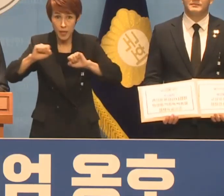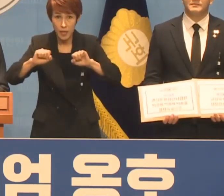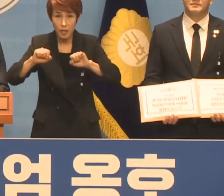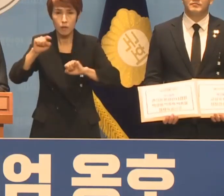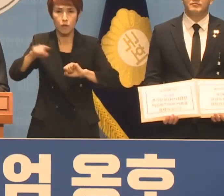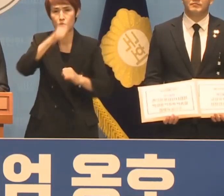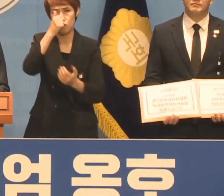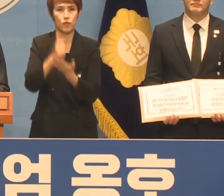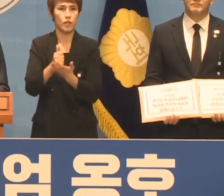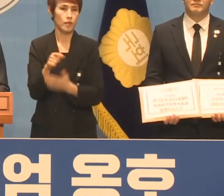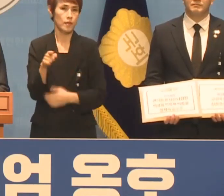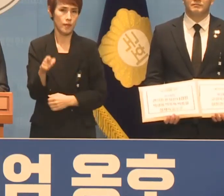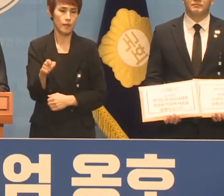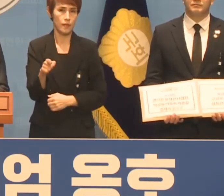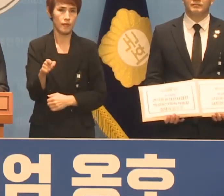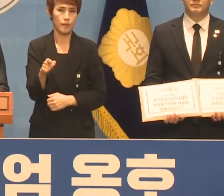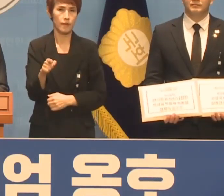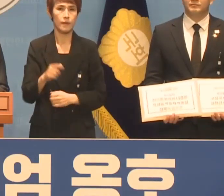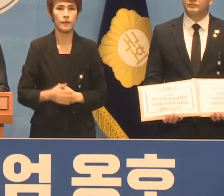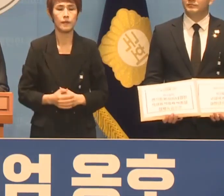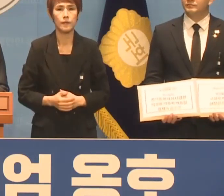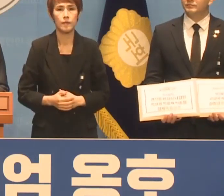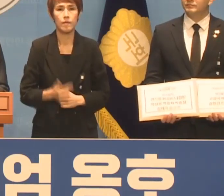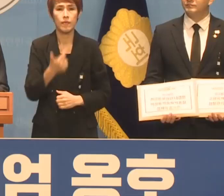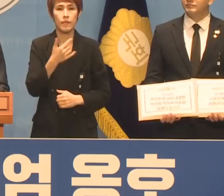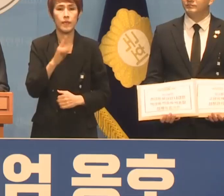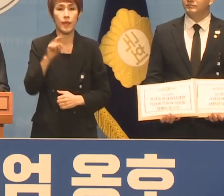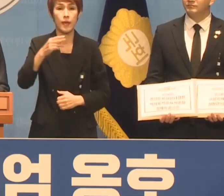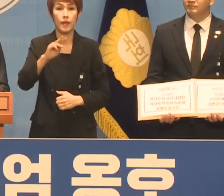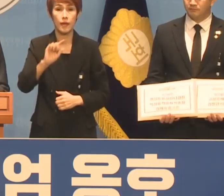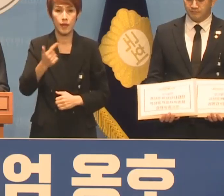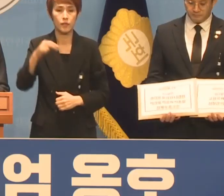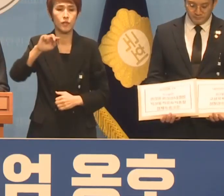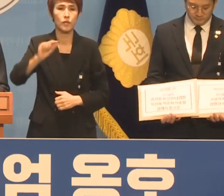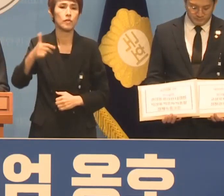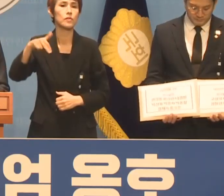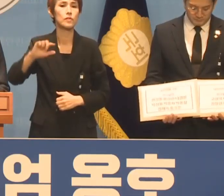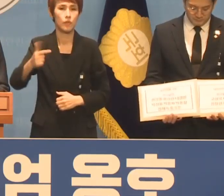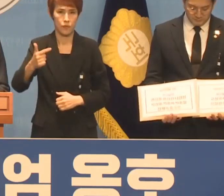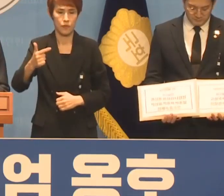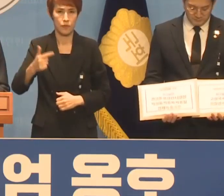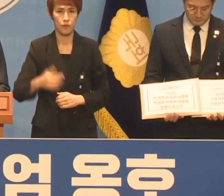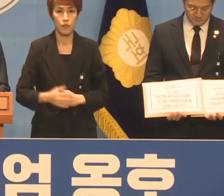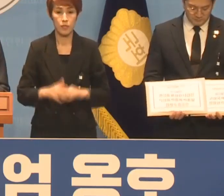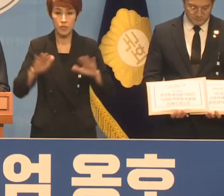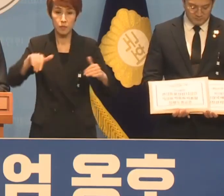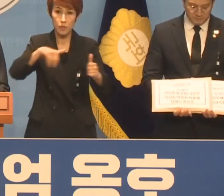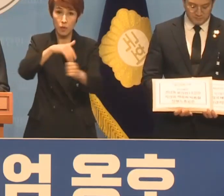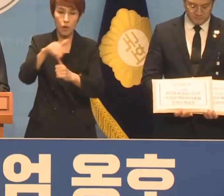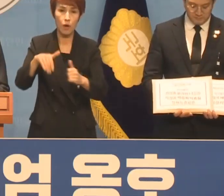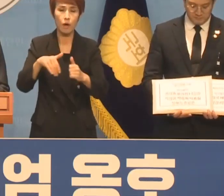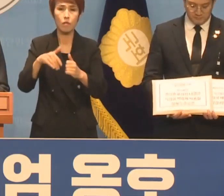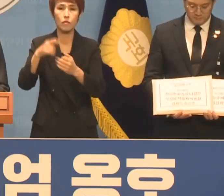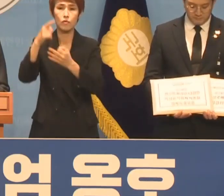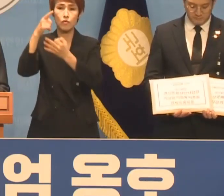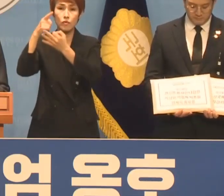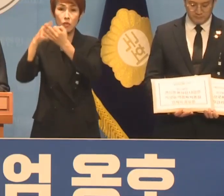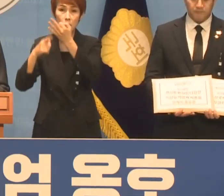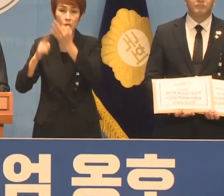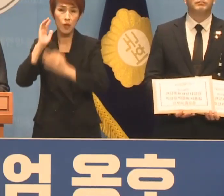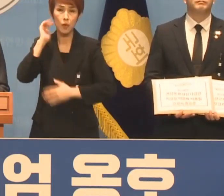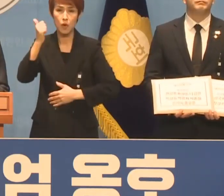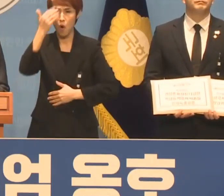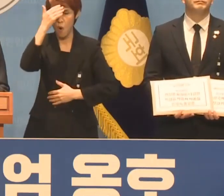행위를 판례상 내란 선전으로 규정을 하고 있습니다. 작금의 상황이 윤석열을 우두머리로 하는 내란